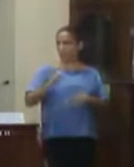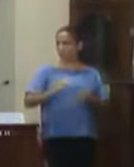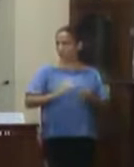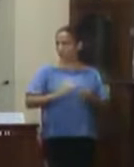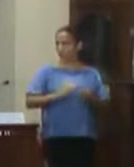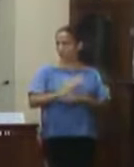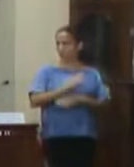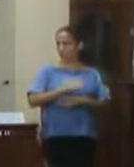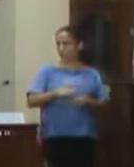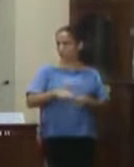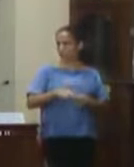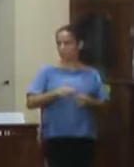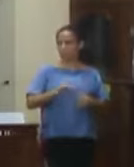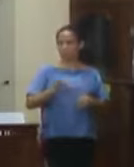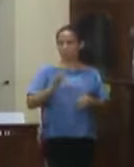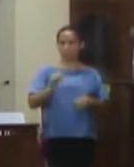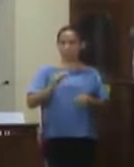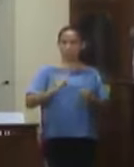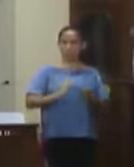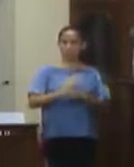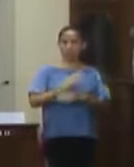Vasconcelos. Fábio Antônio.